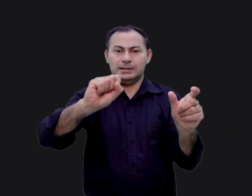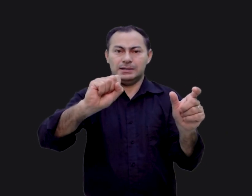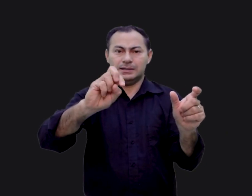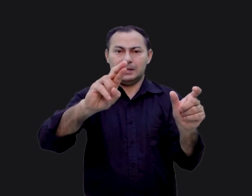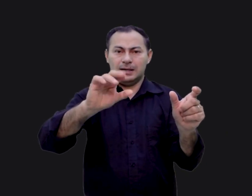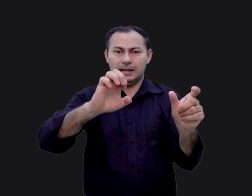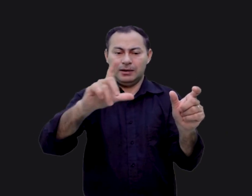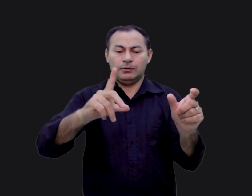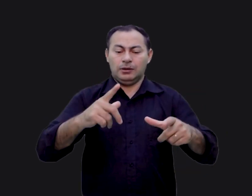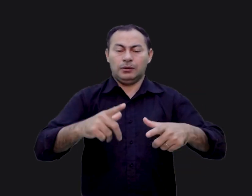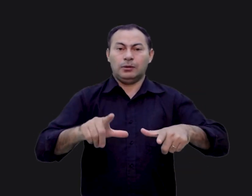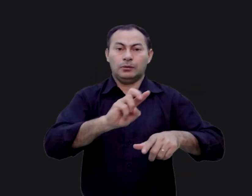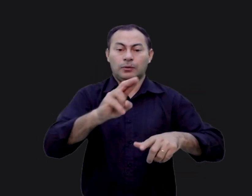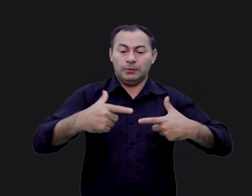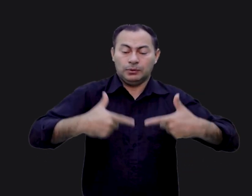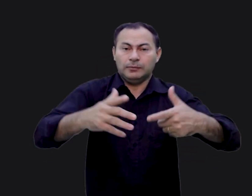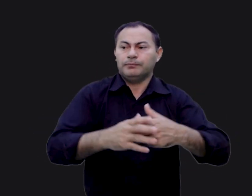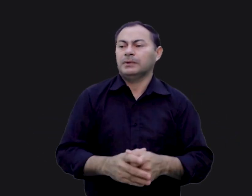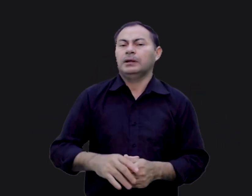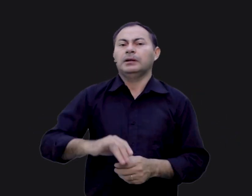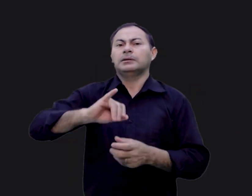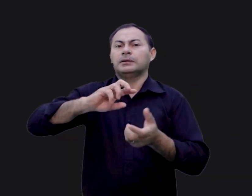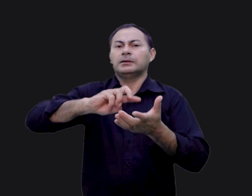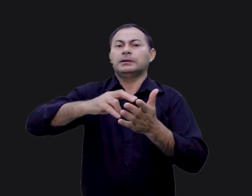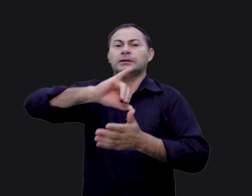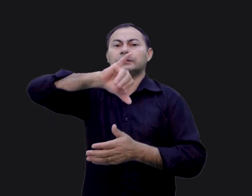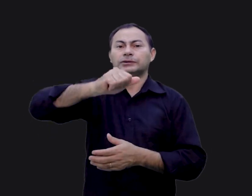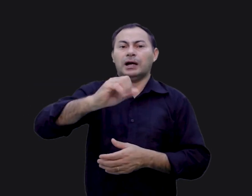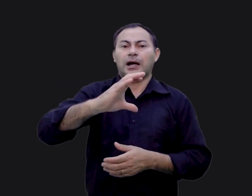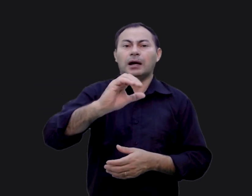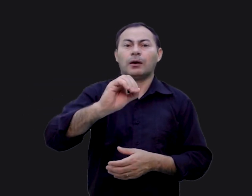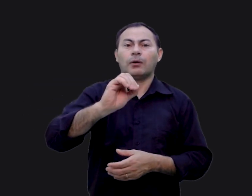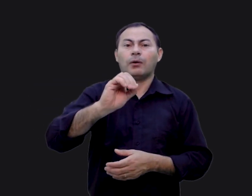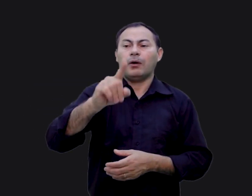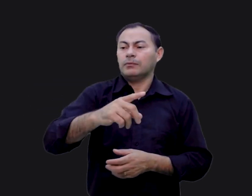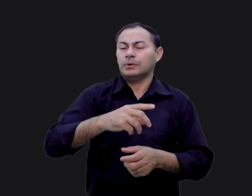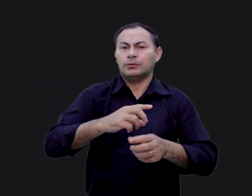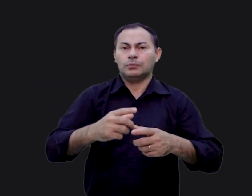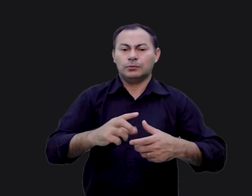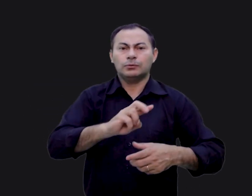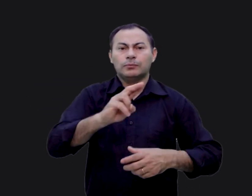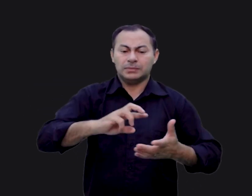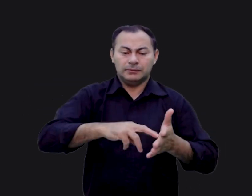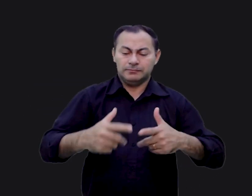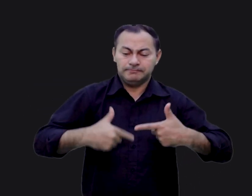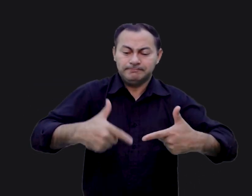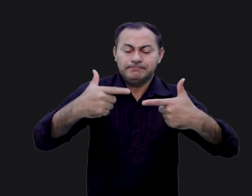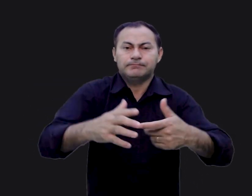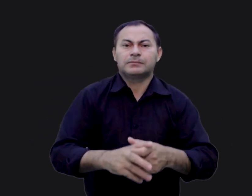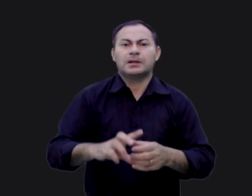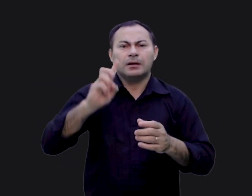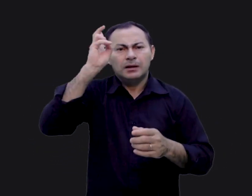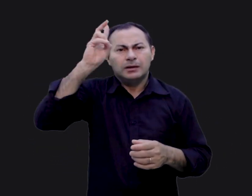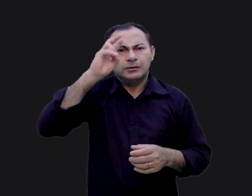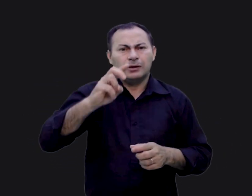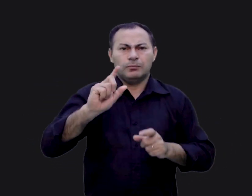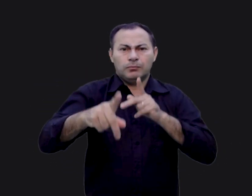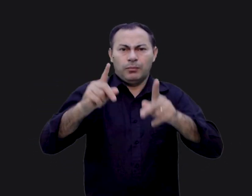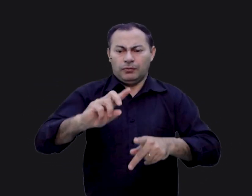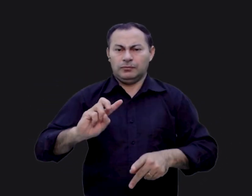nome vem de Jacó, e é exatamente isso que significa, lutador. Acompanhando a história dos hebreus, a primeira